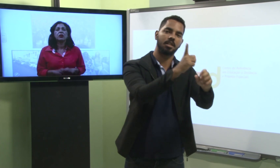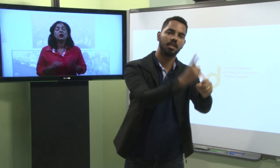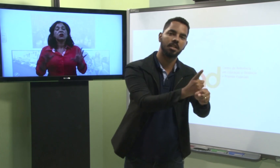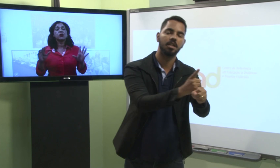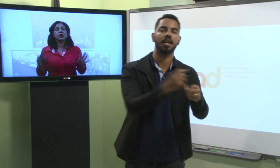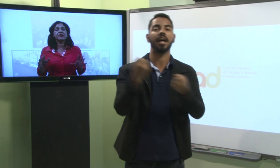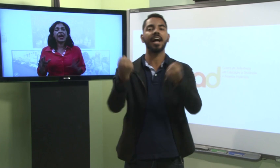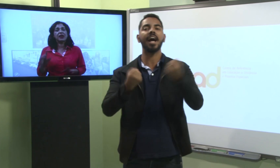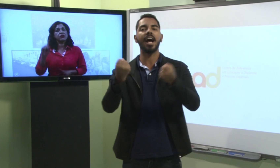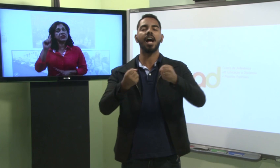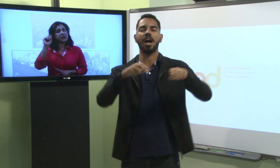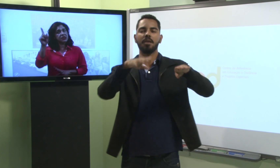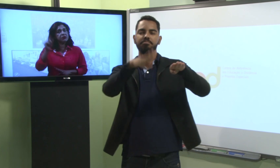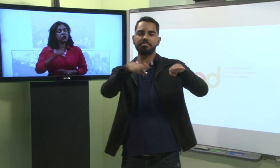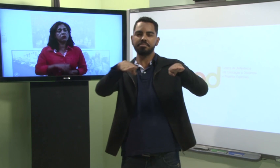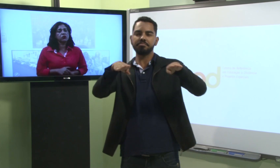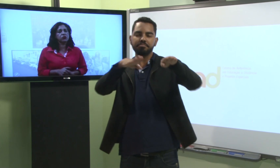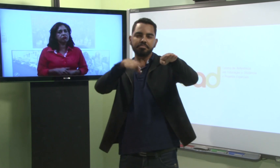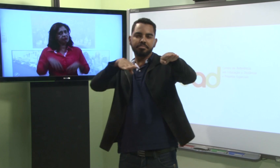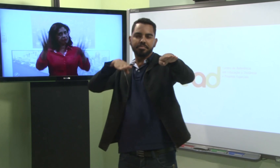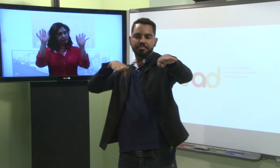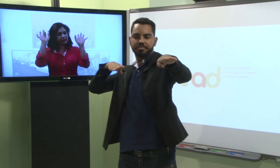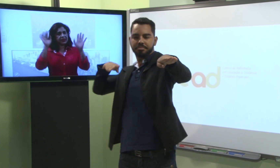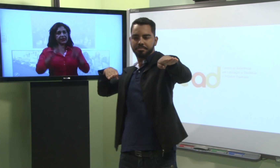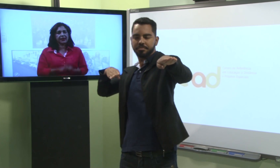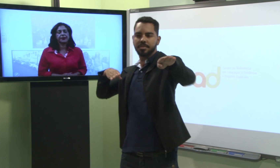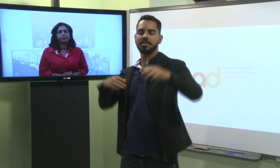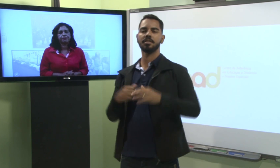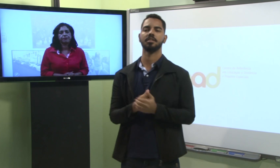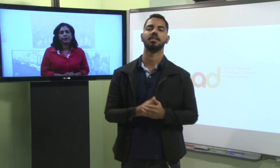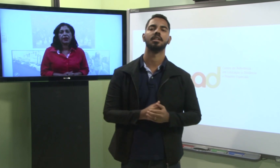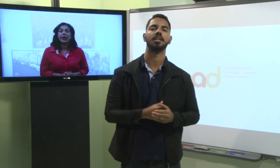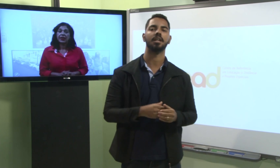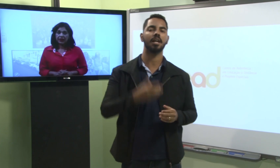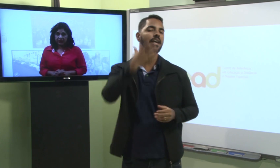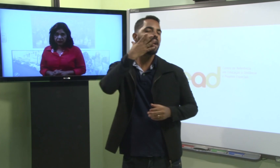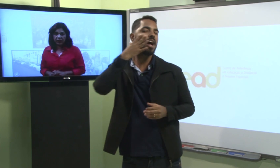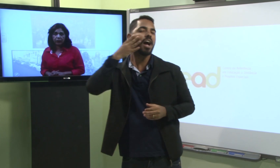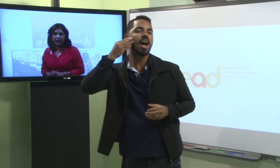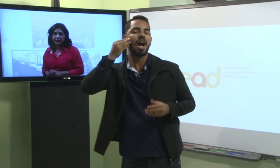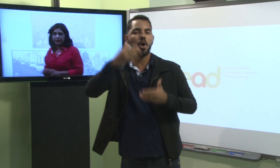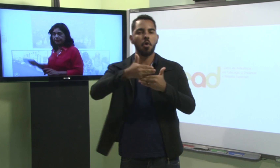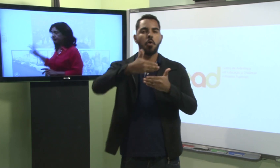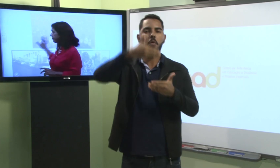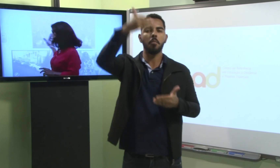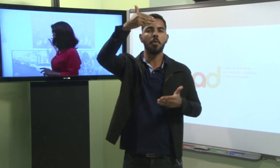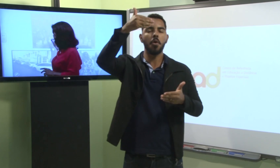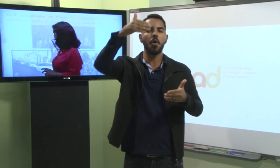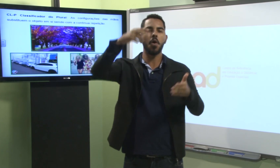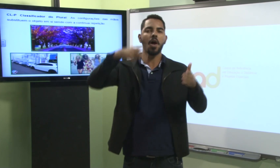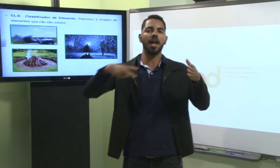rua, 2 gatos em cima de um muro, etc. Dando sequência,